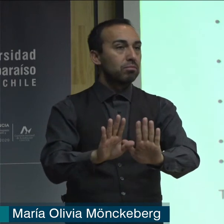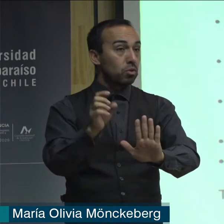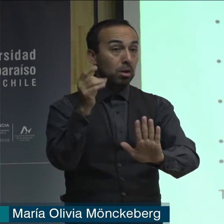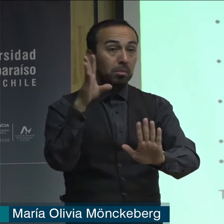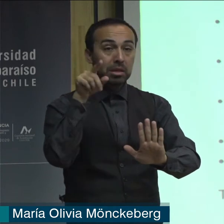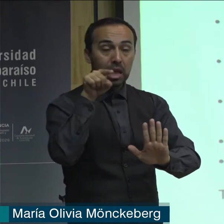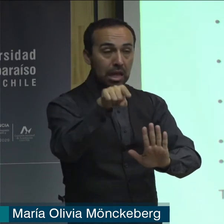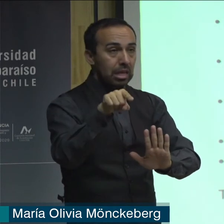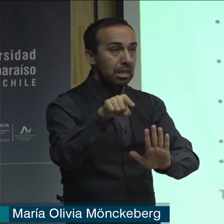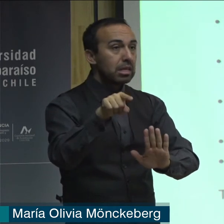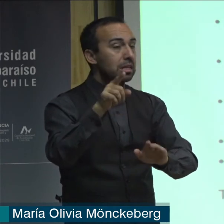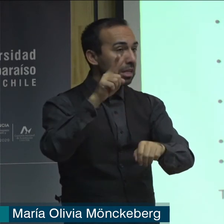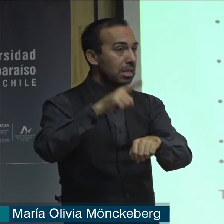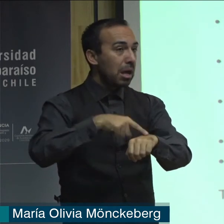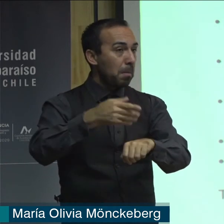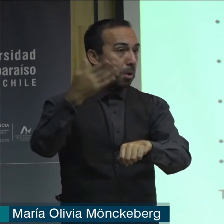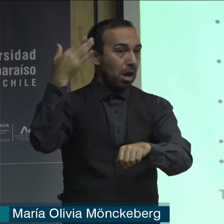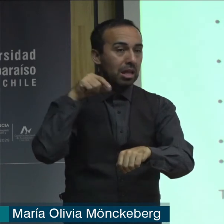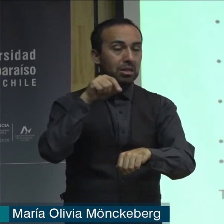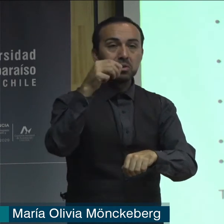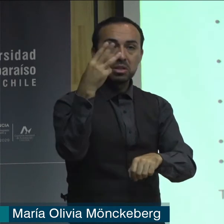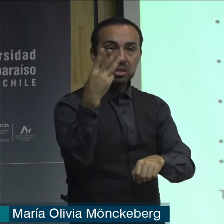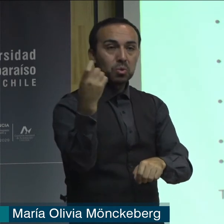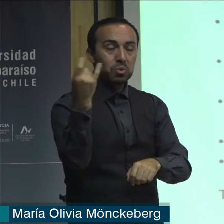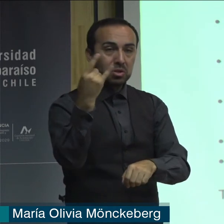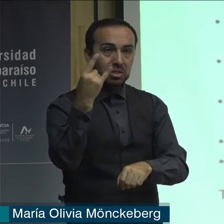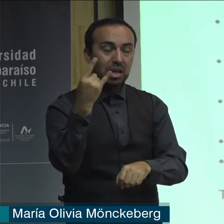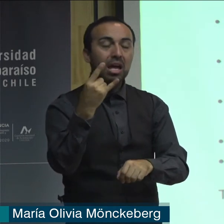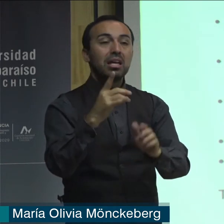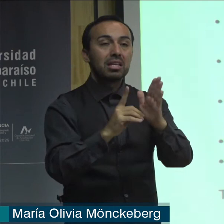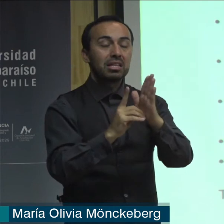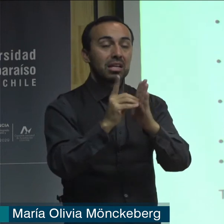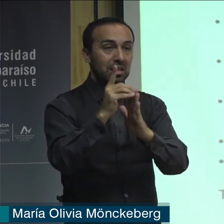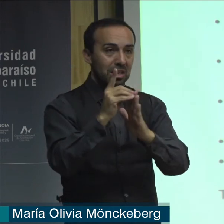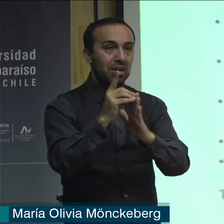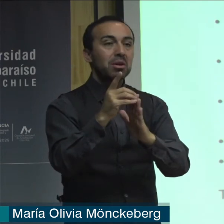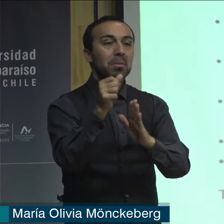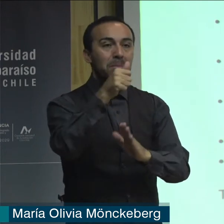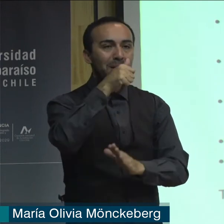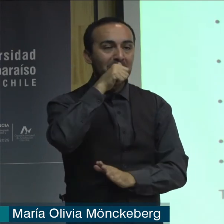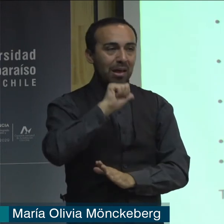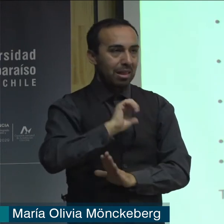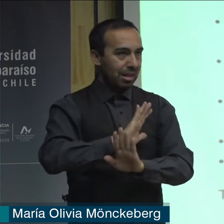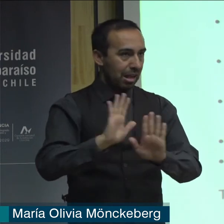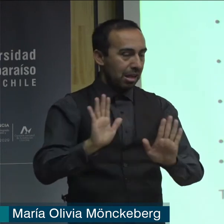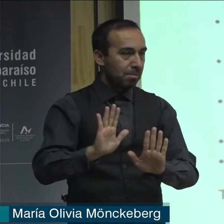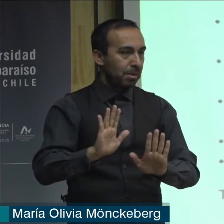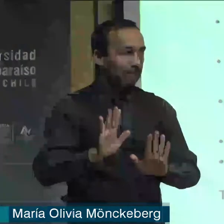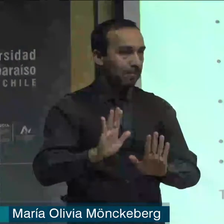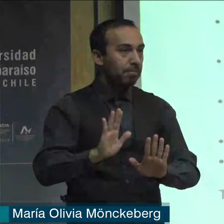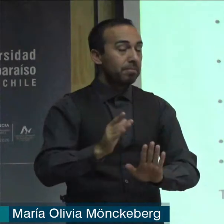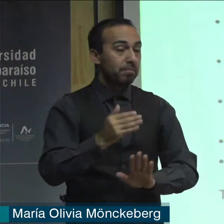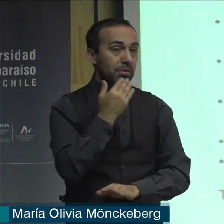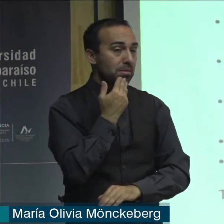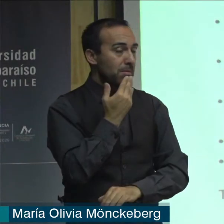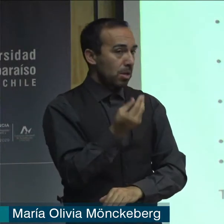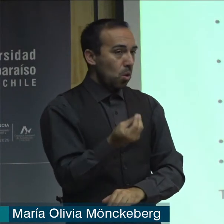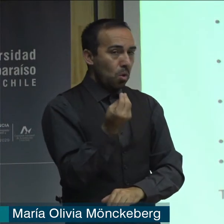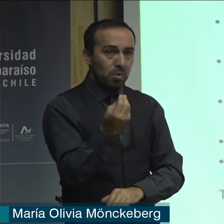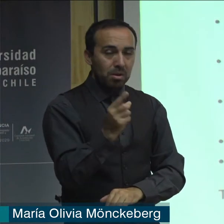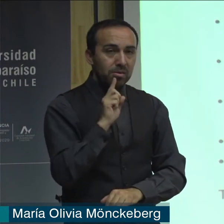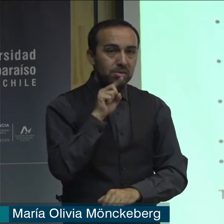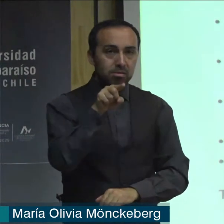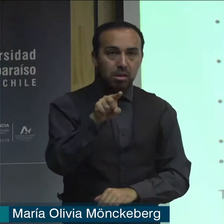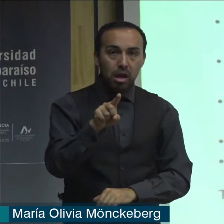universidades que se crearon privadas en ese tiempo que no tan entre paréntesis era un hecho además de contar con la